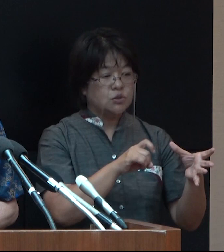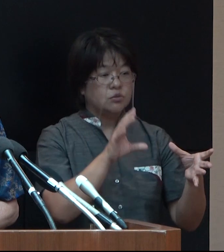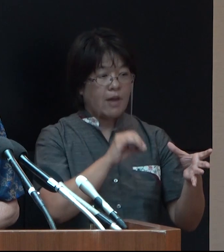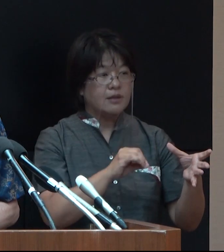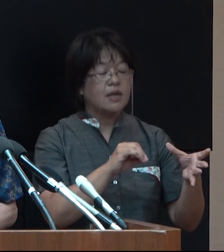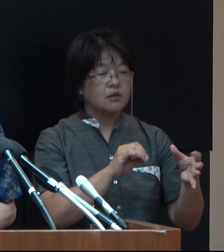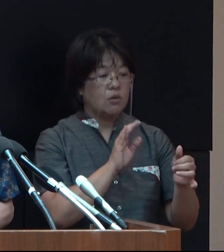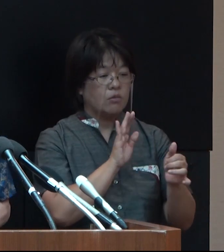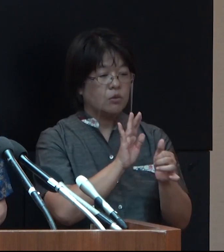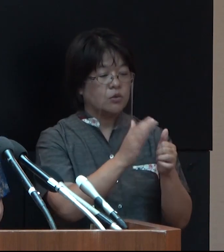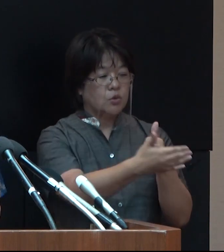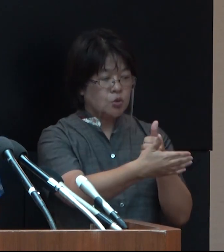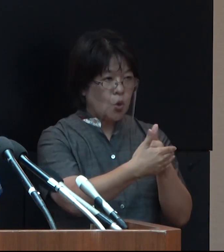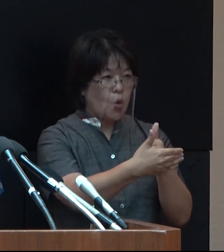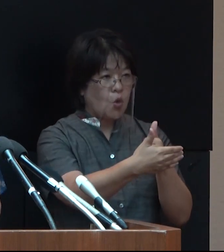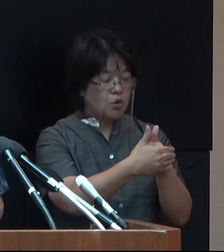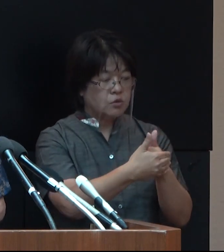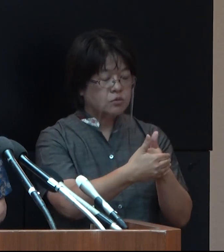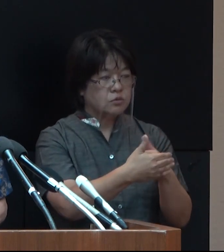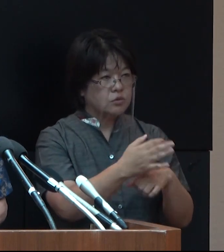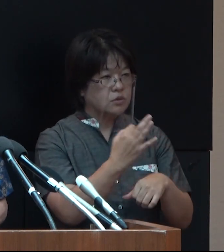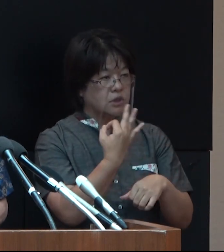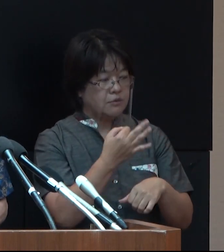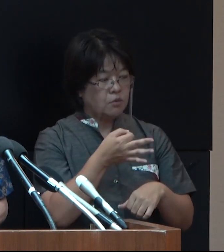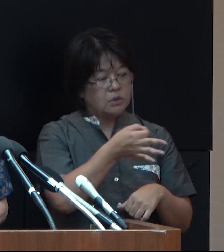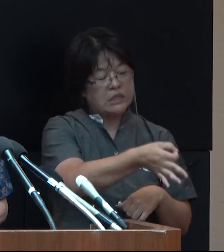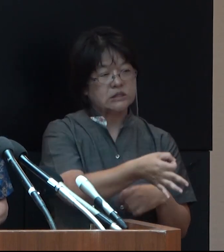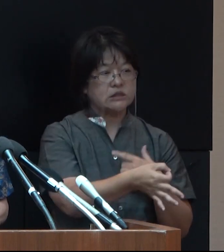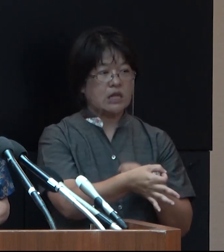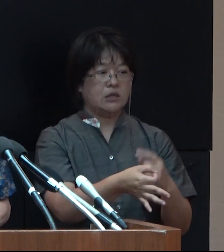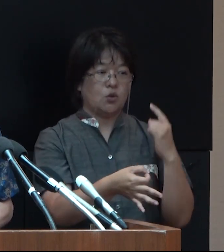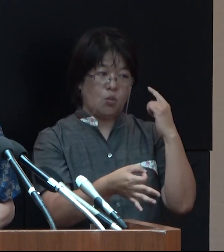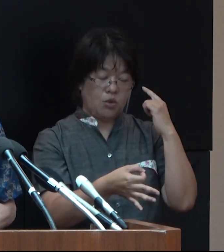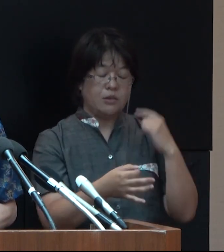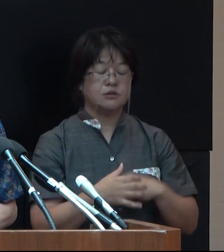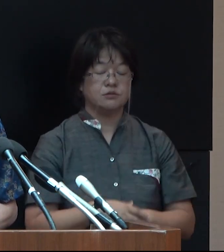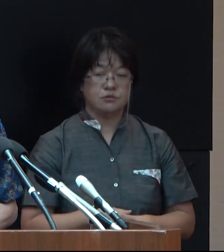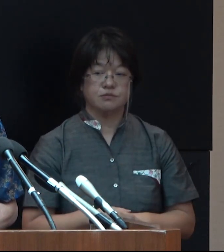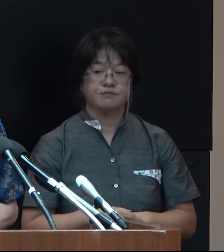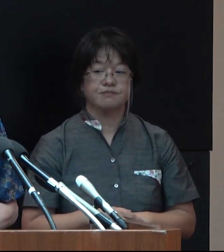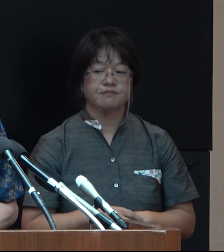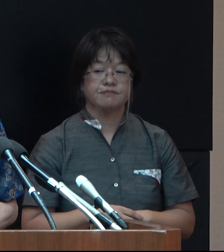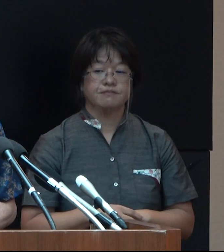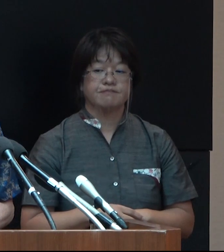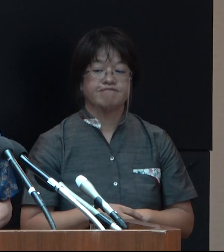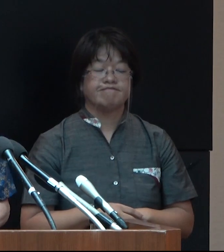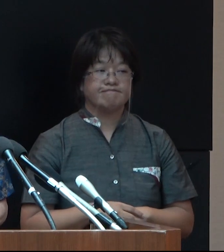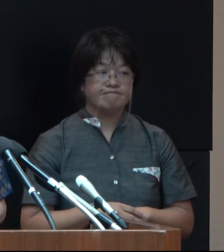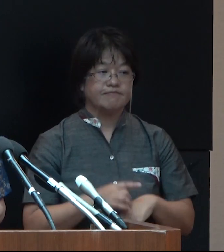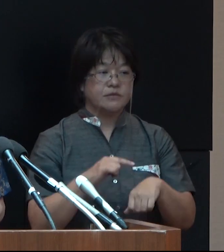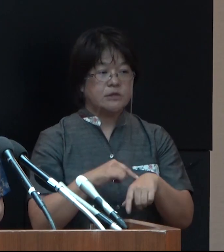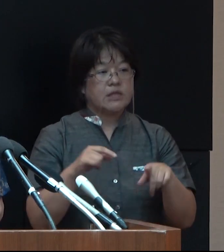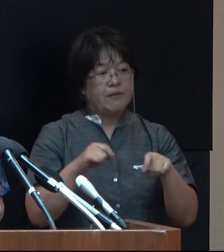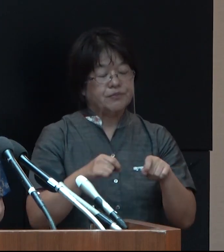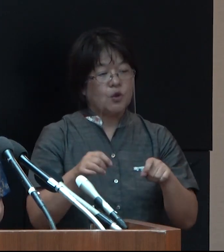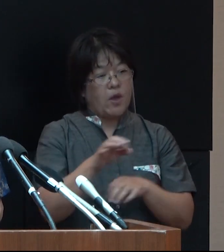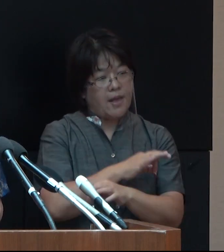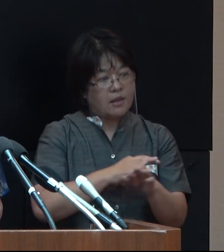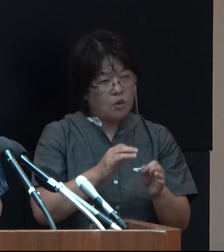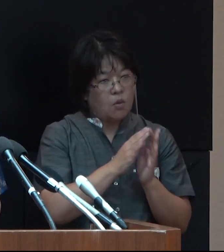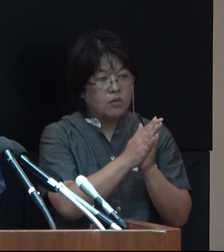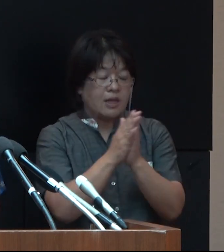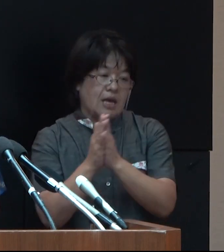金を、協力金ですね、協力金を支援しようということで、時短のお願いをさせ